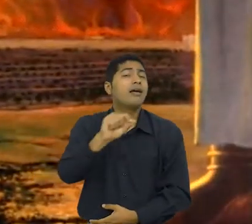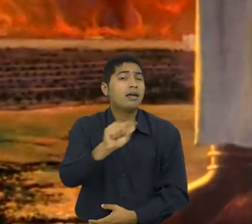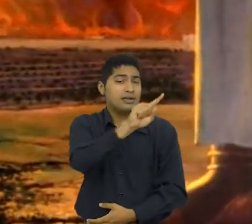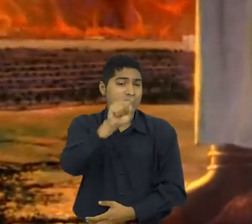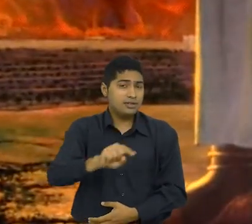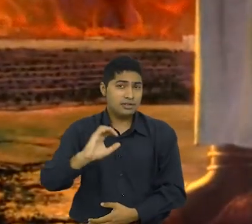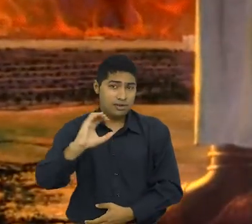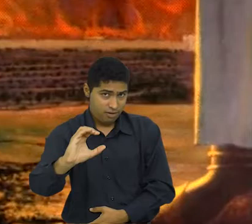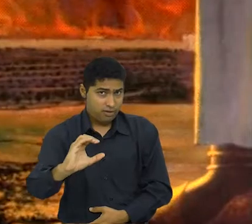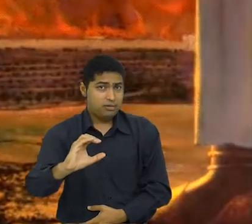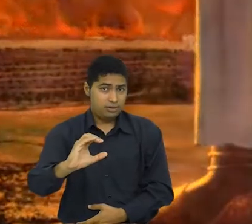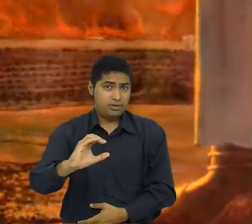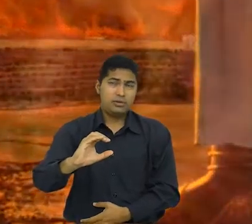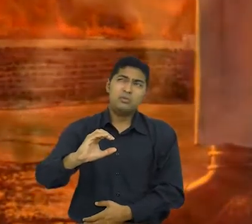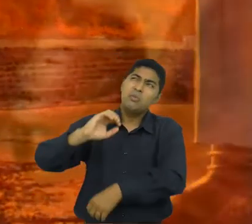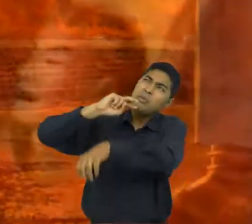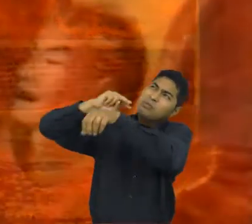Cristo reinará sobre toda a terra.